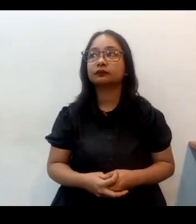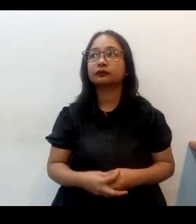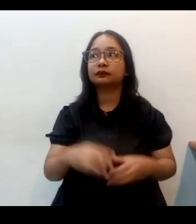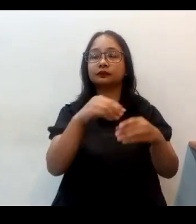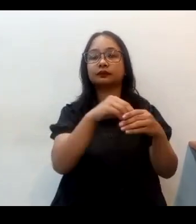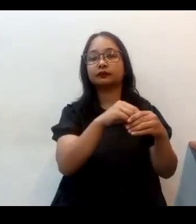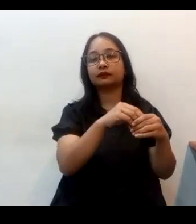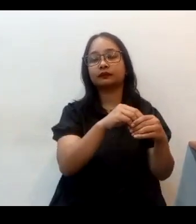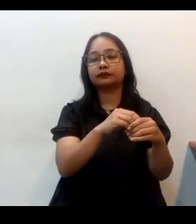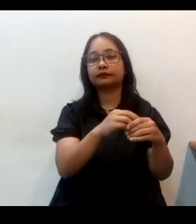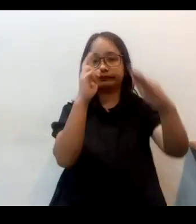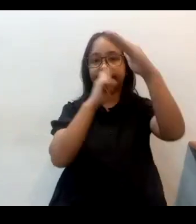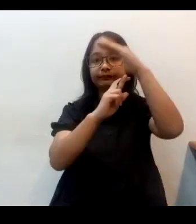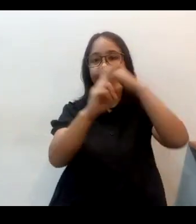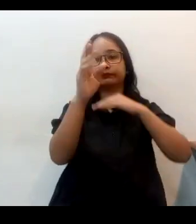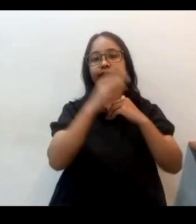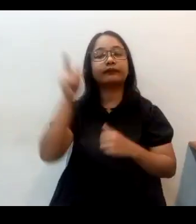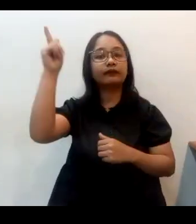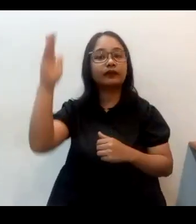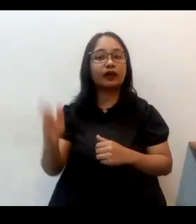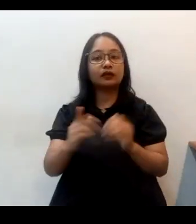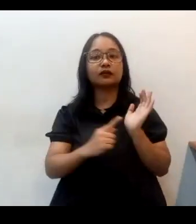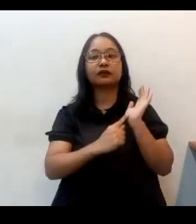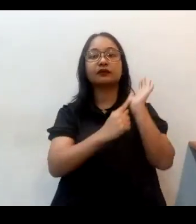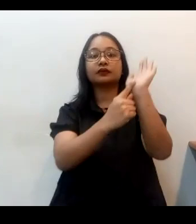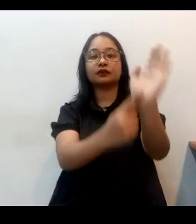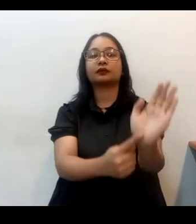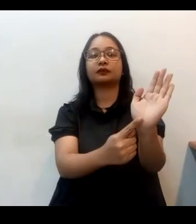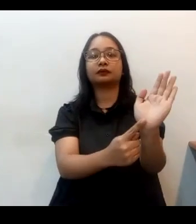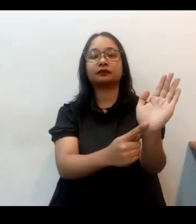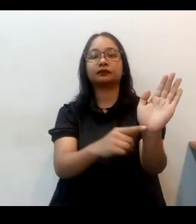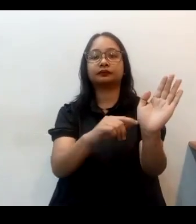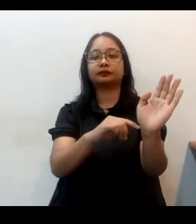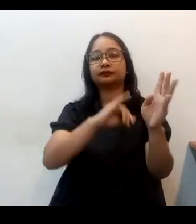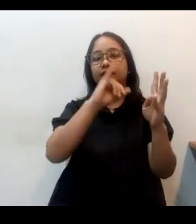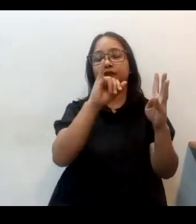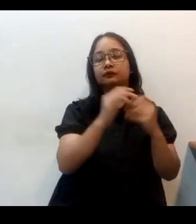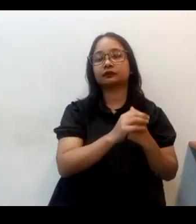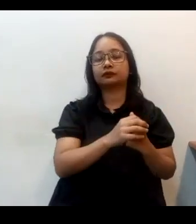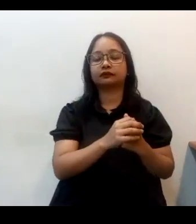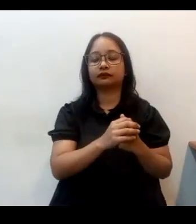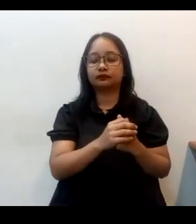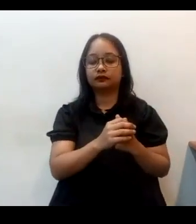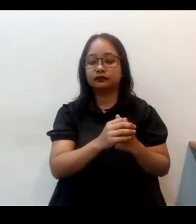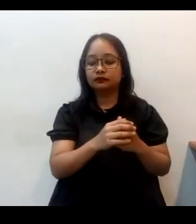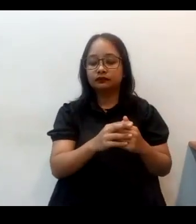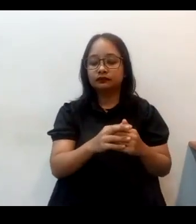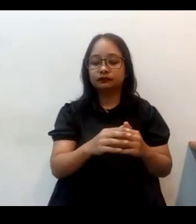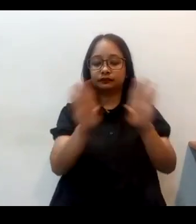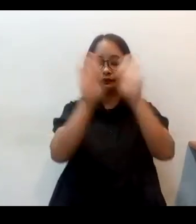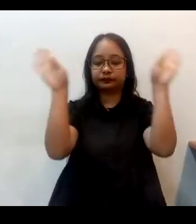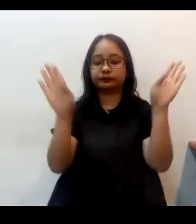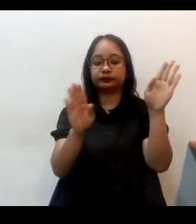the Apostle John what. Let's look at the Revelation chapter 1. Kaya tingnan po natin